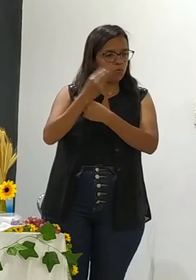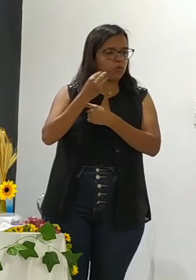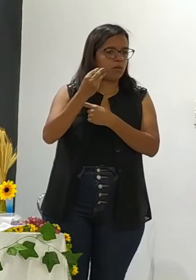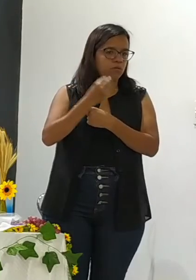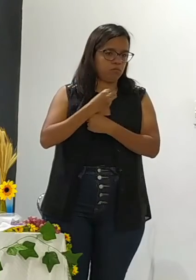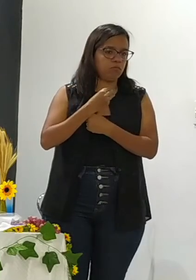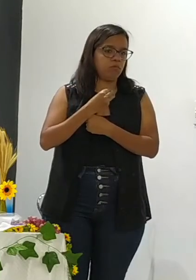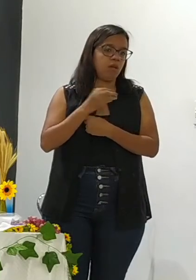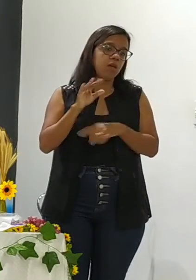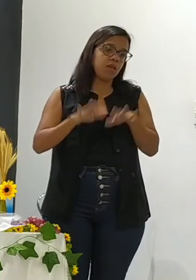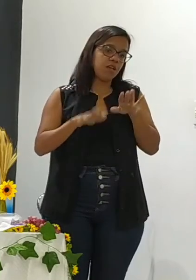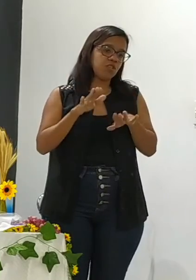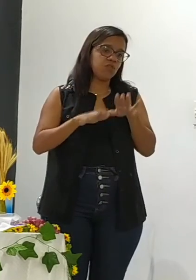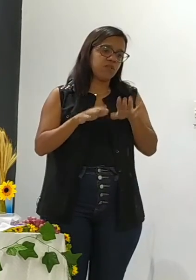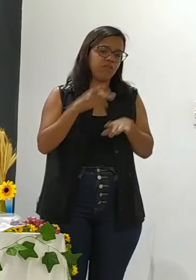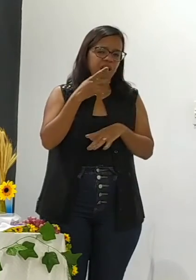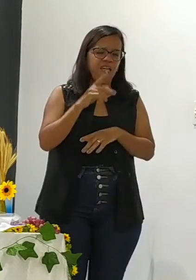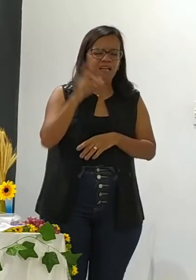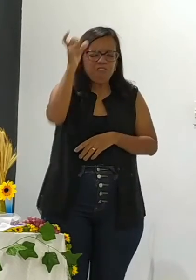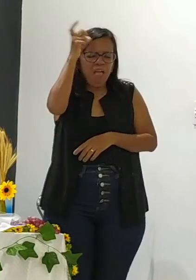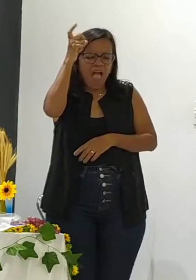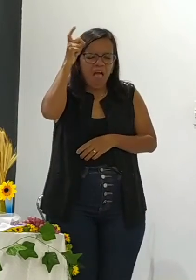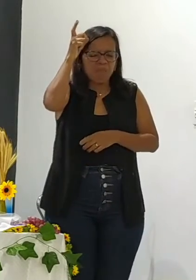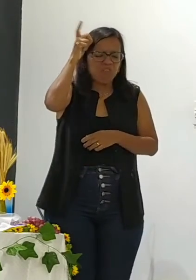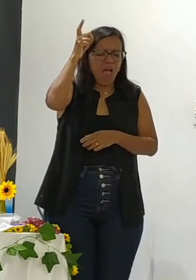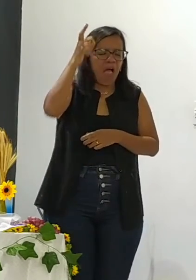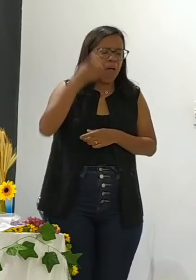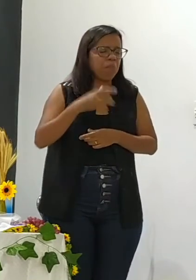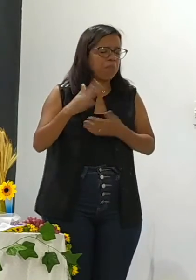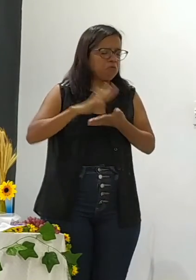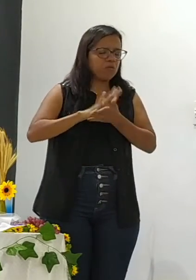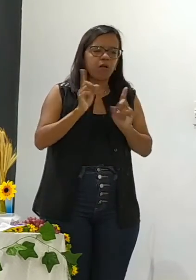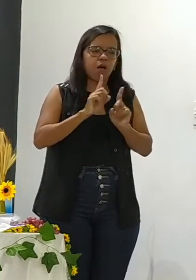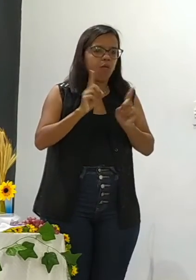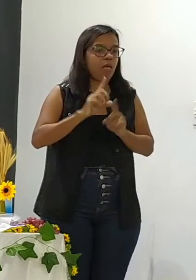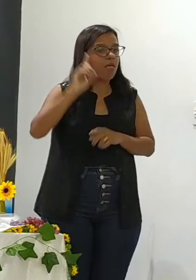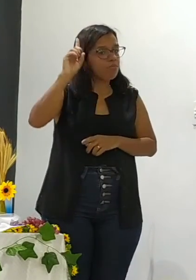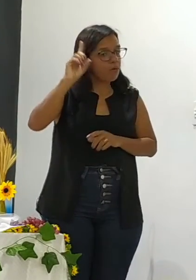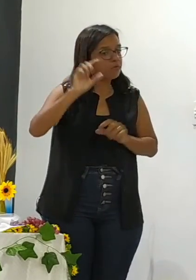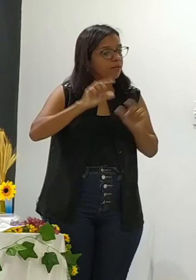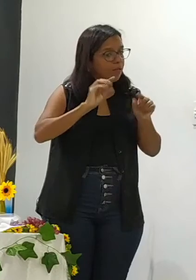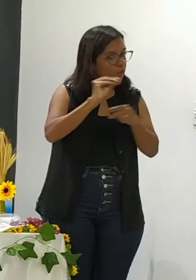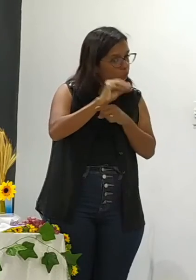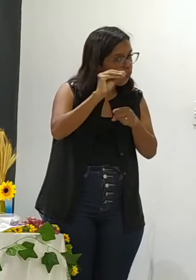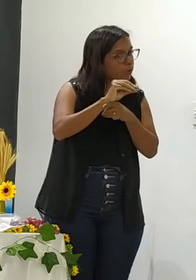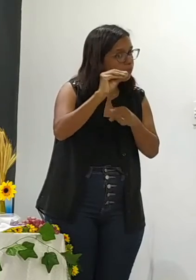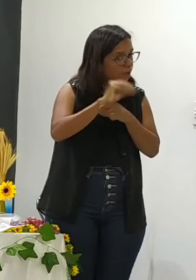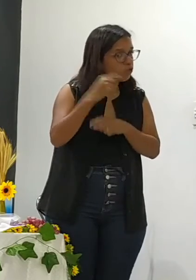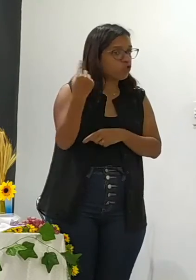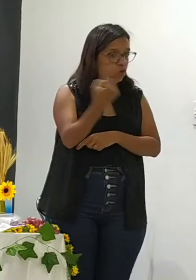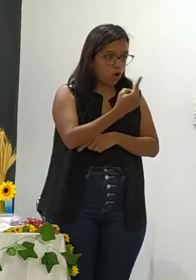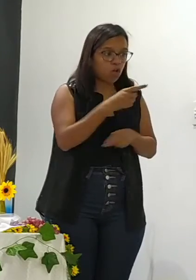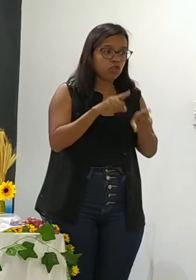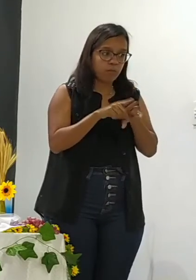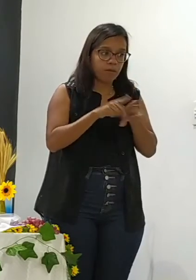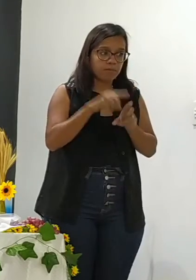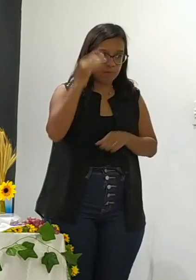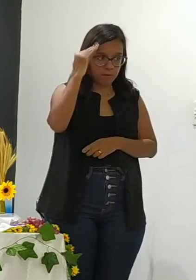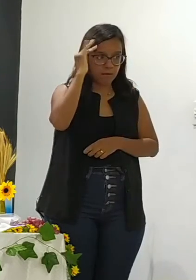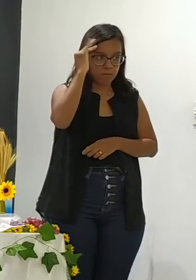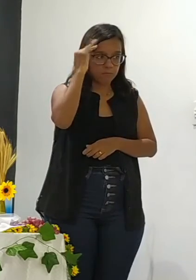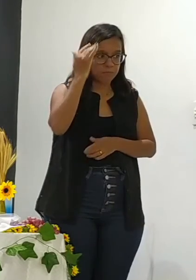Então muitas vezes a gente fica dizendo que é diabo, não é diabo, não. É porque Deus quer tratar da gente mesmo. Você está